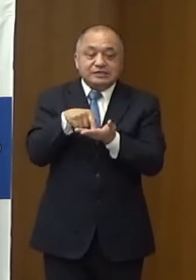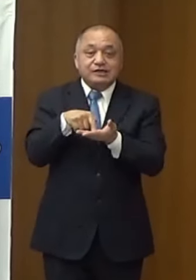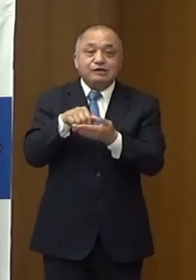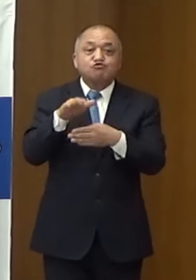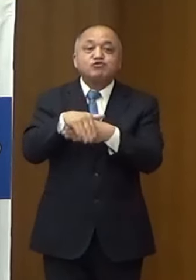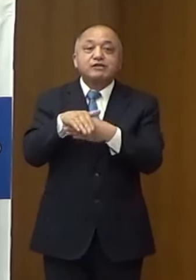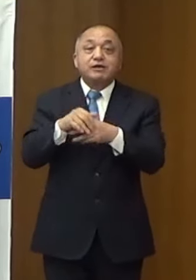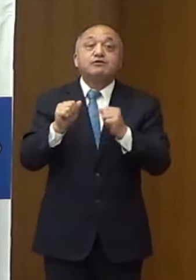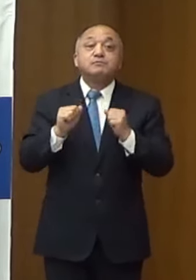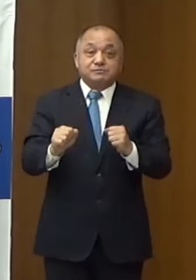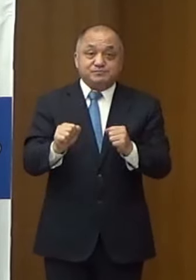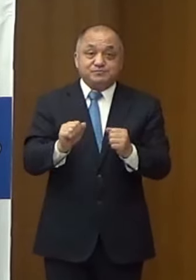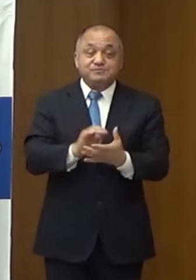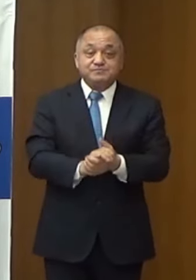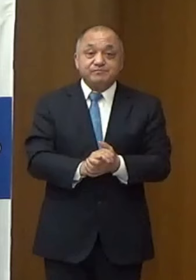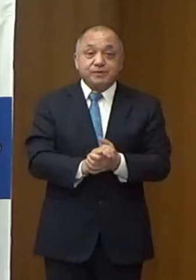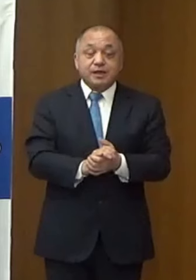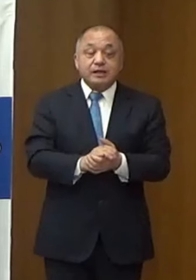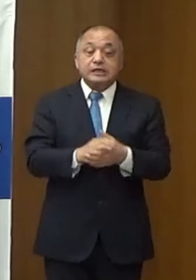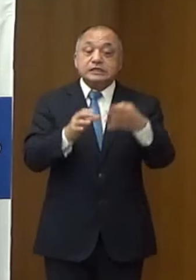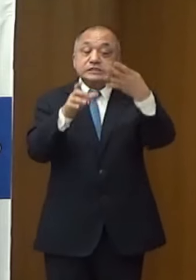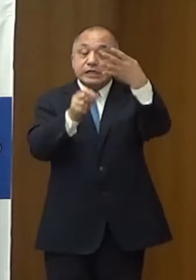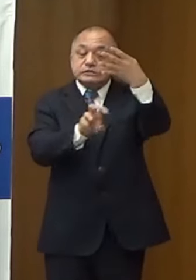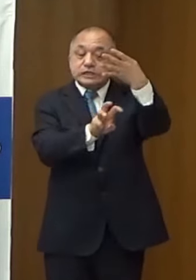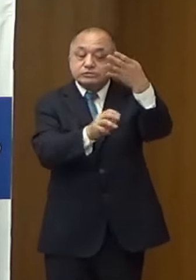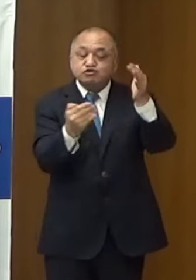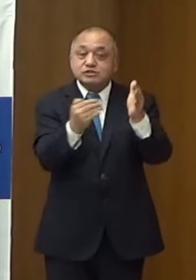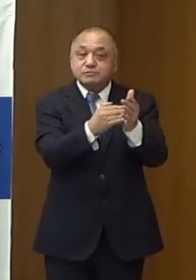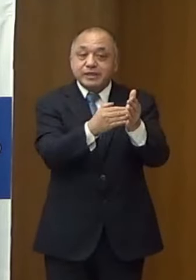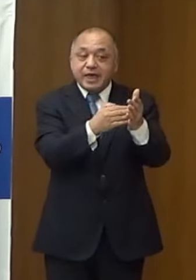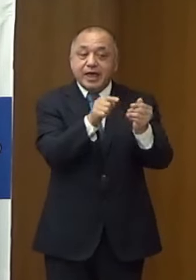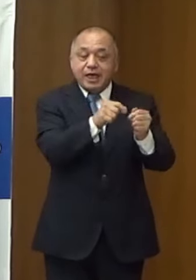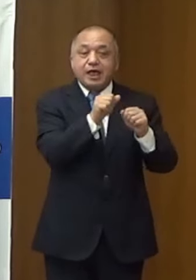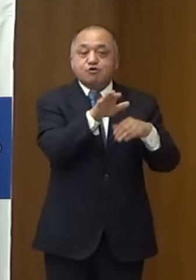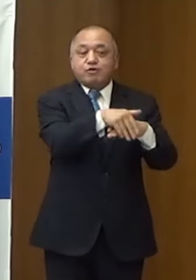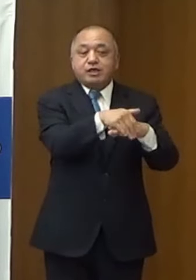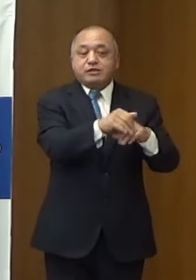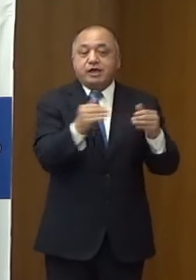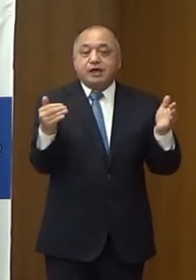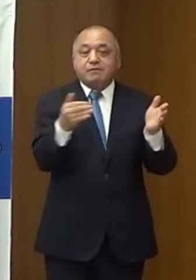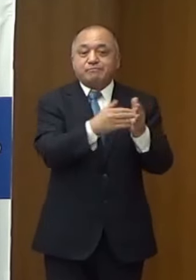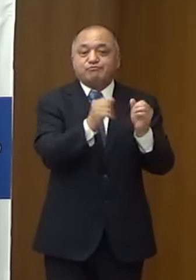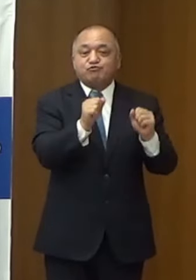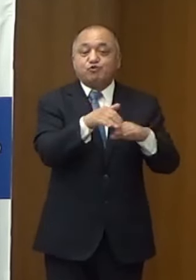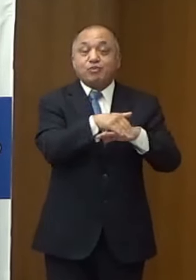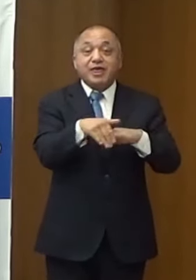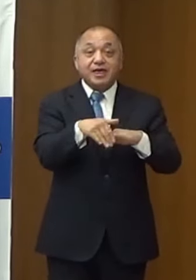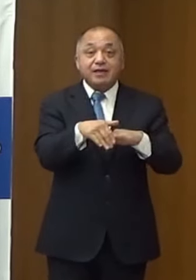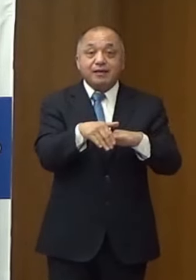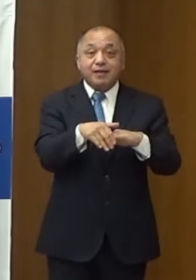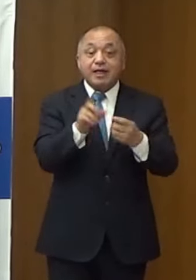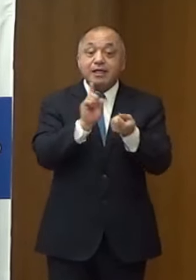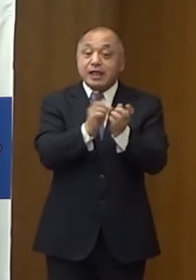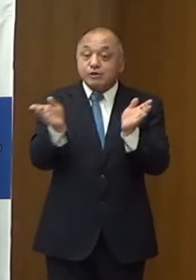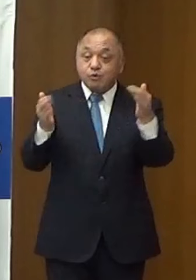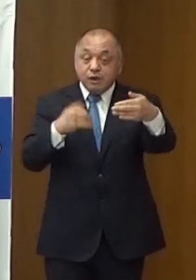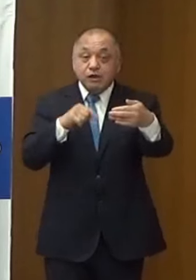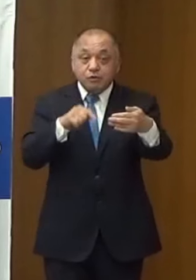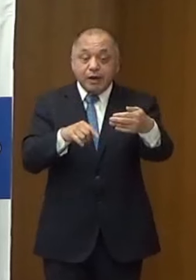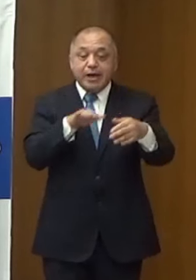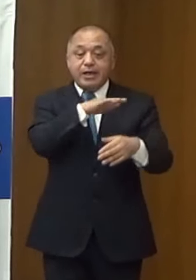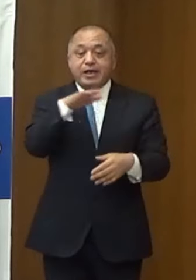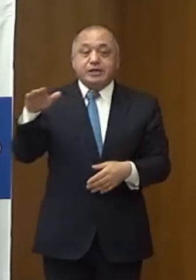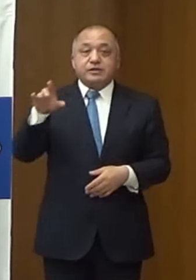をいたします。4月の30日まで受付を行います。対象につきましては